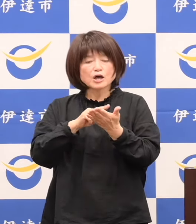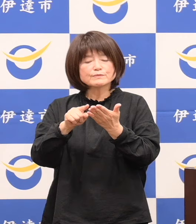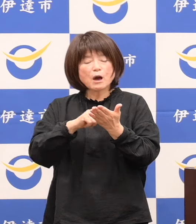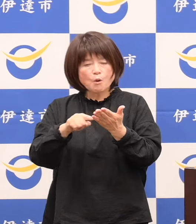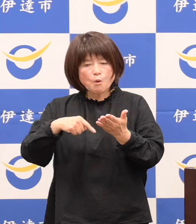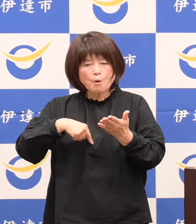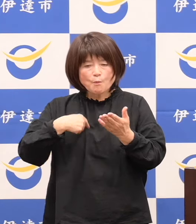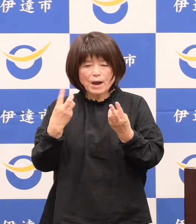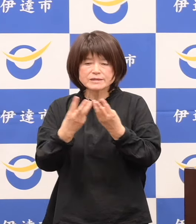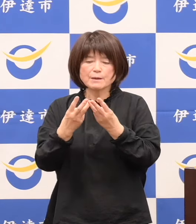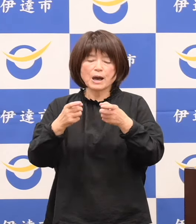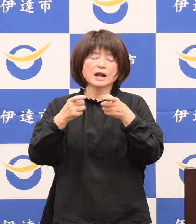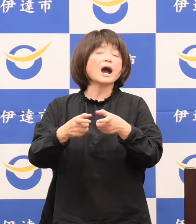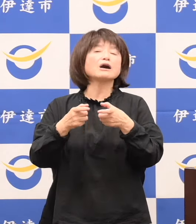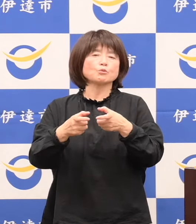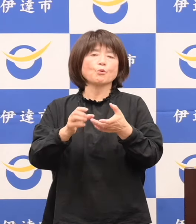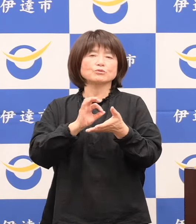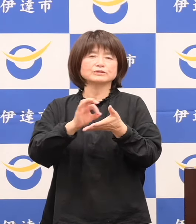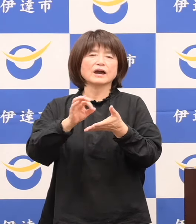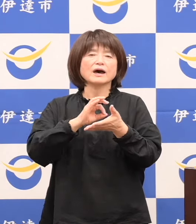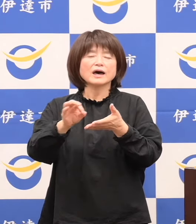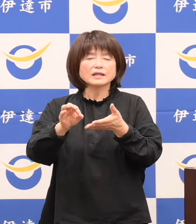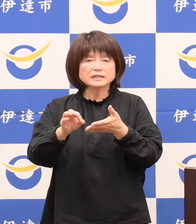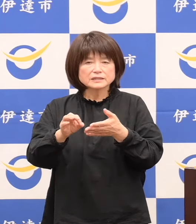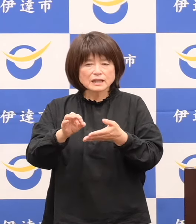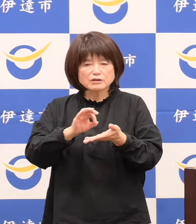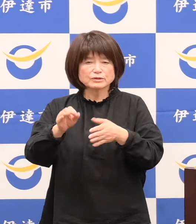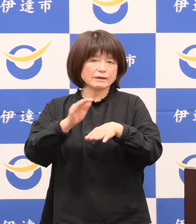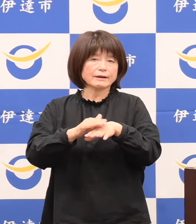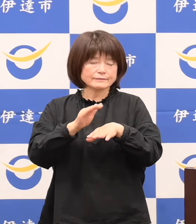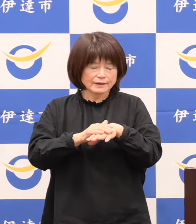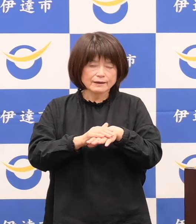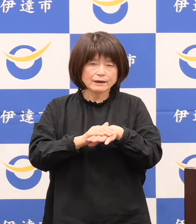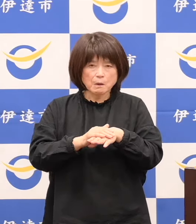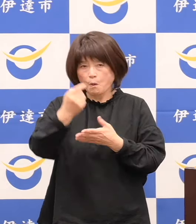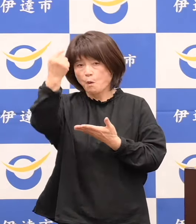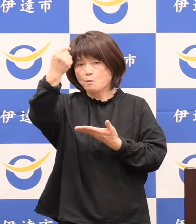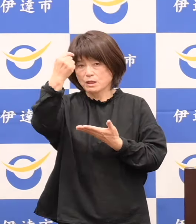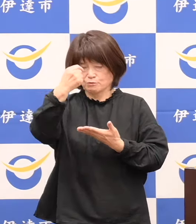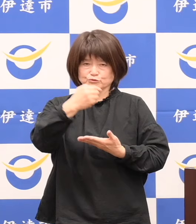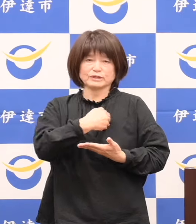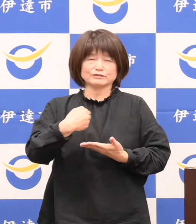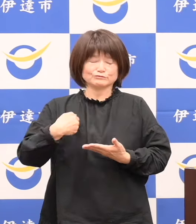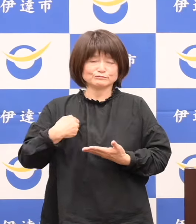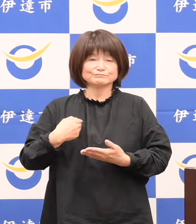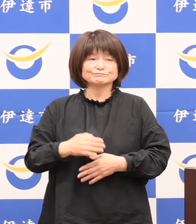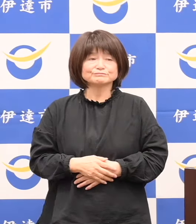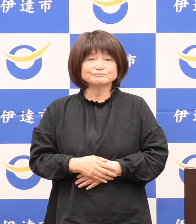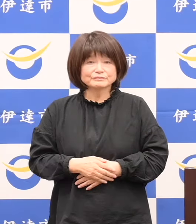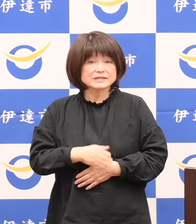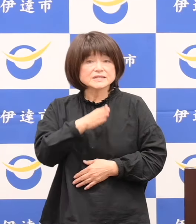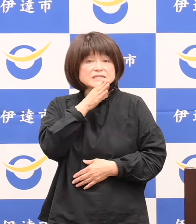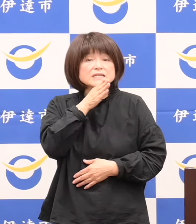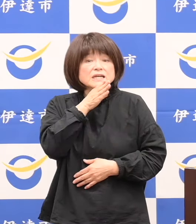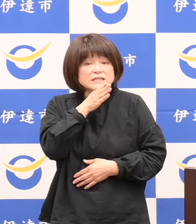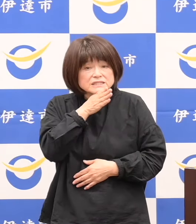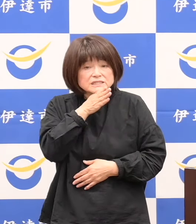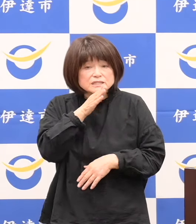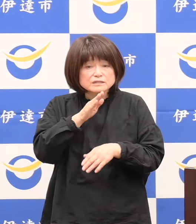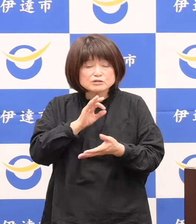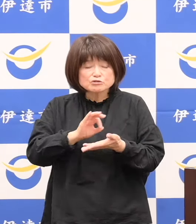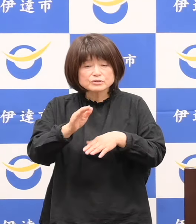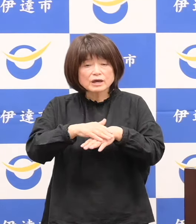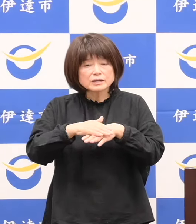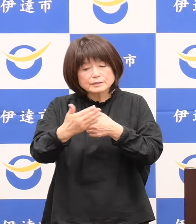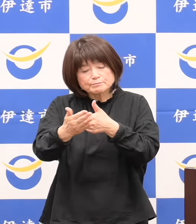ナンバーカードを利用した操作方法について学ぶことができます。また実際に操作支援を